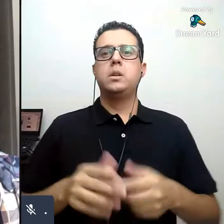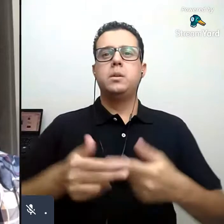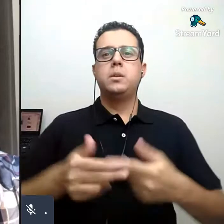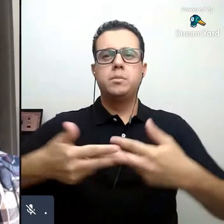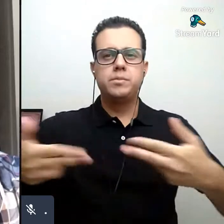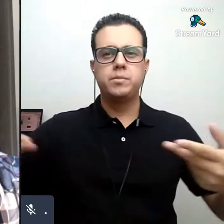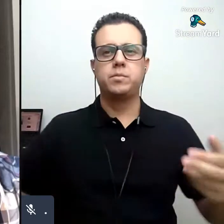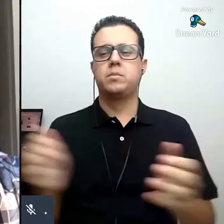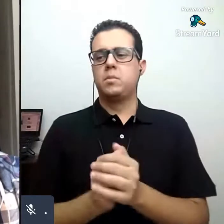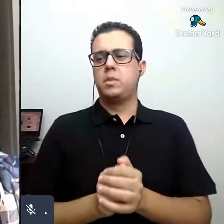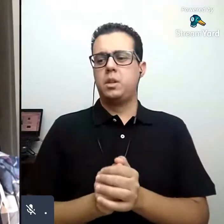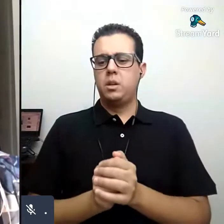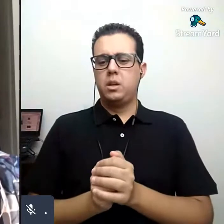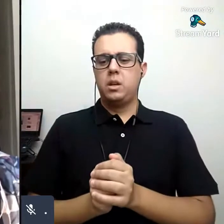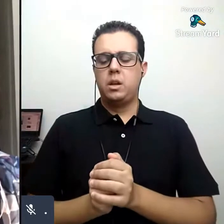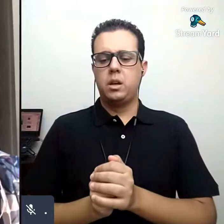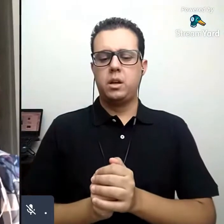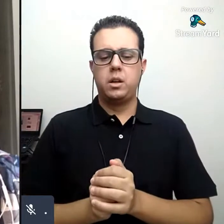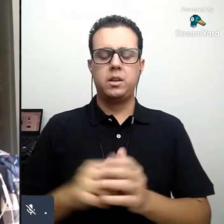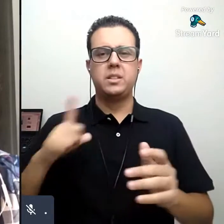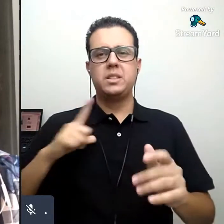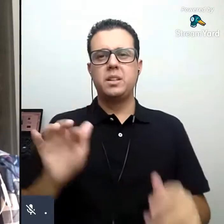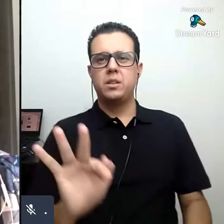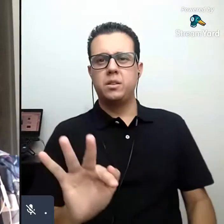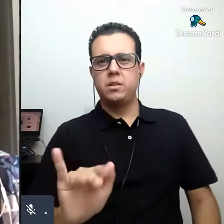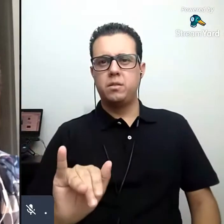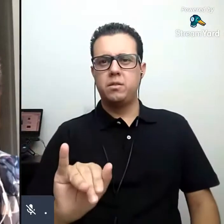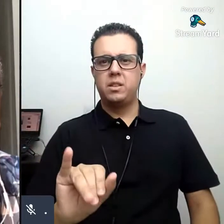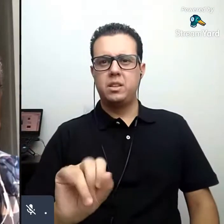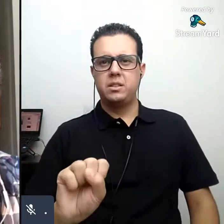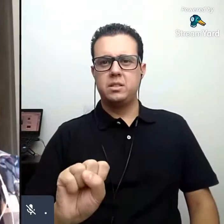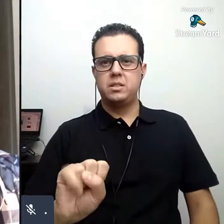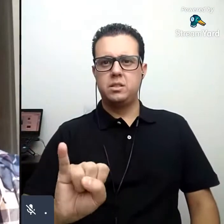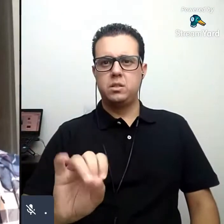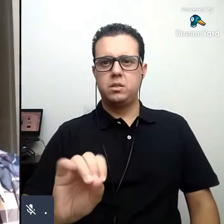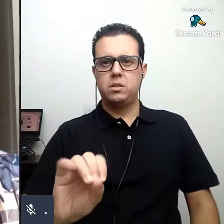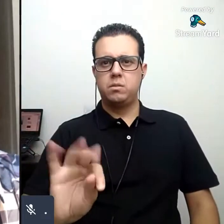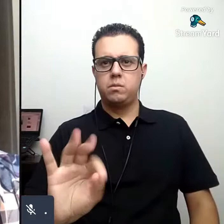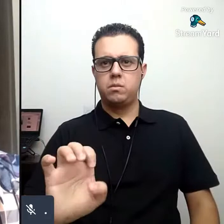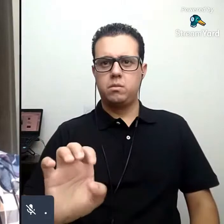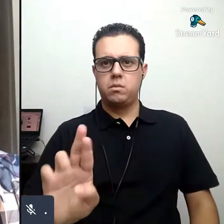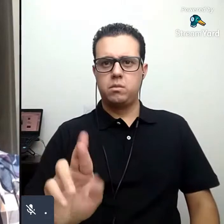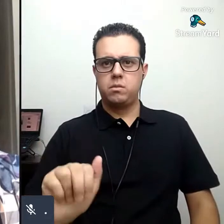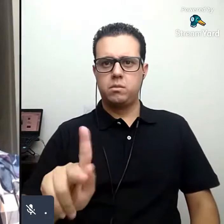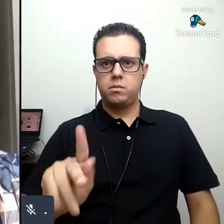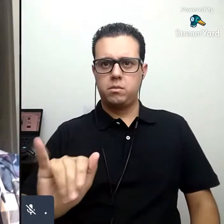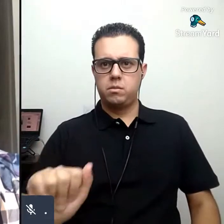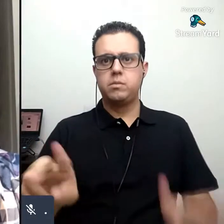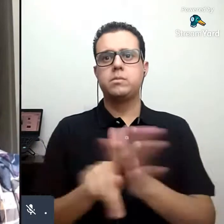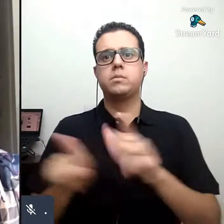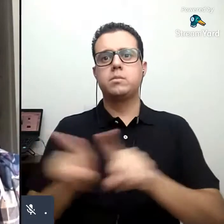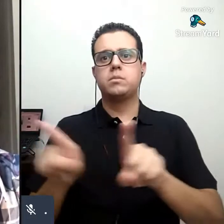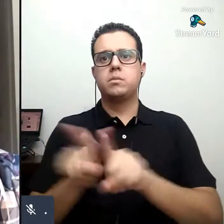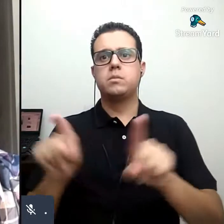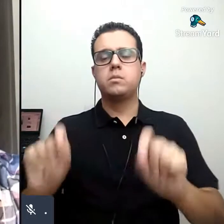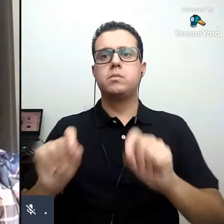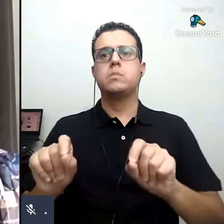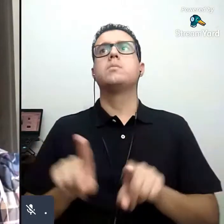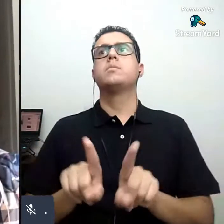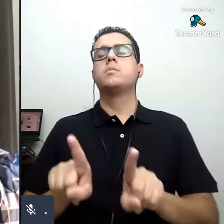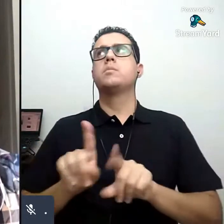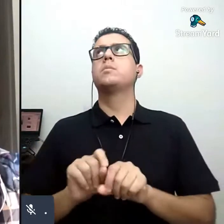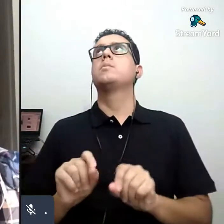fisioterapia, nós temos cura por osmose, imposição de mãos e transferência